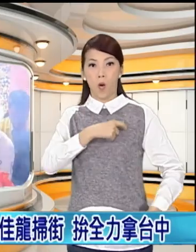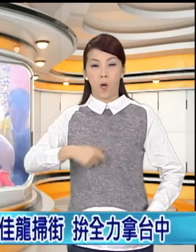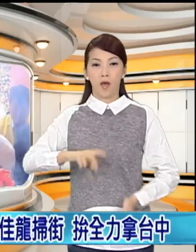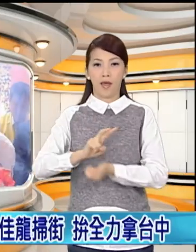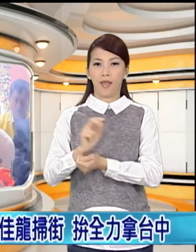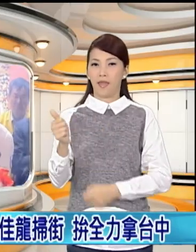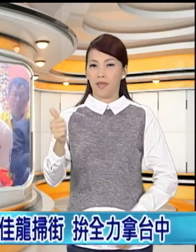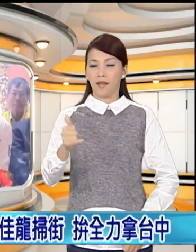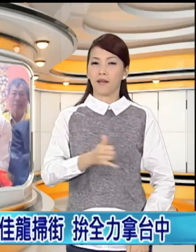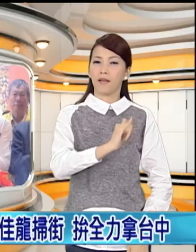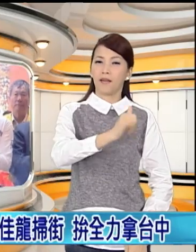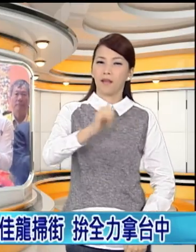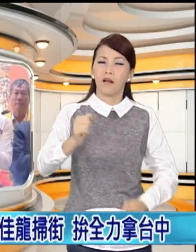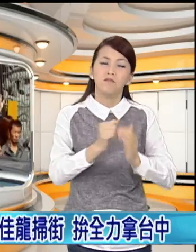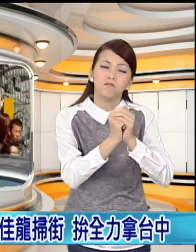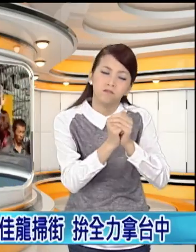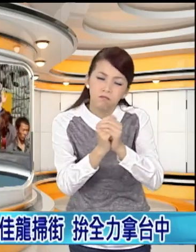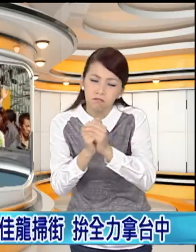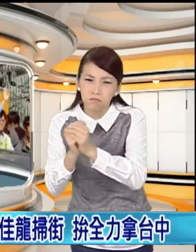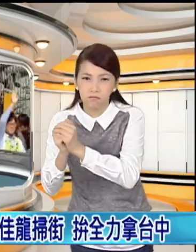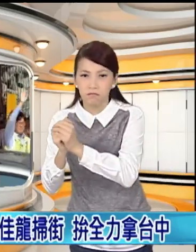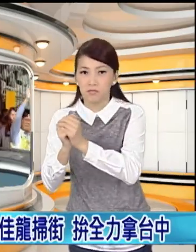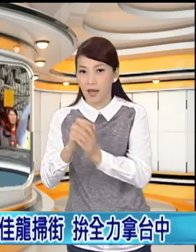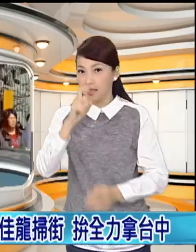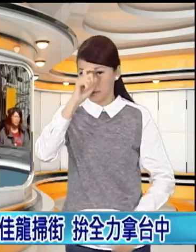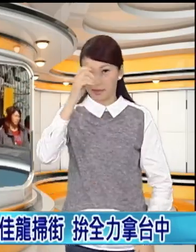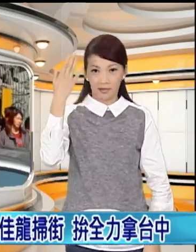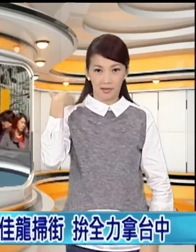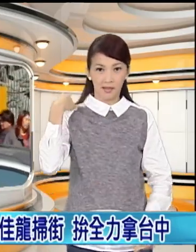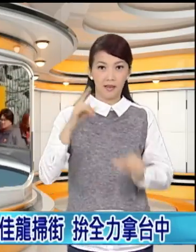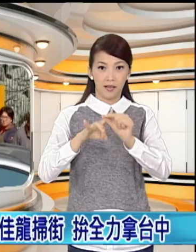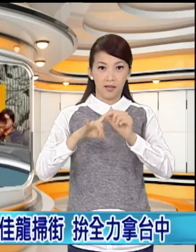扫街拜票，巩固原台中县的选票，